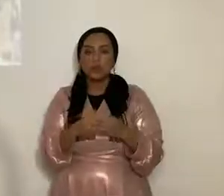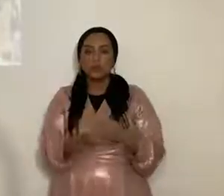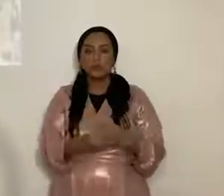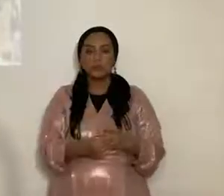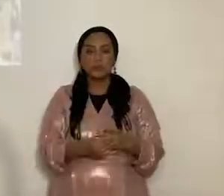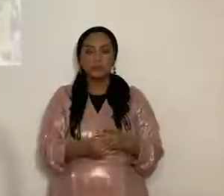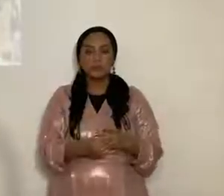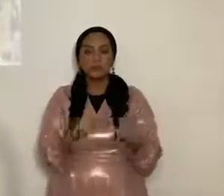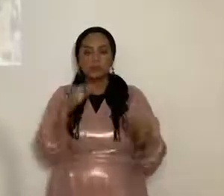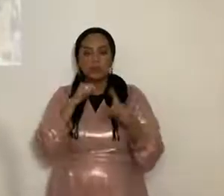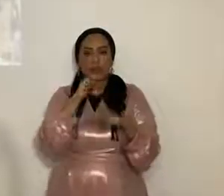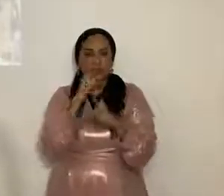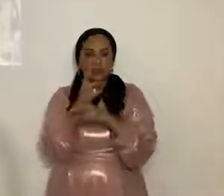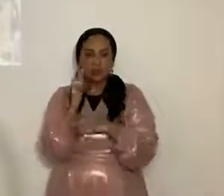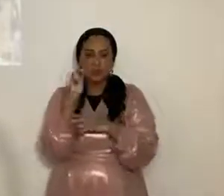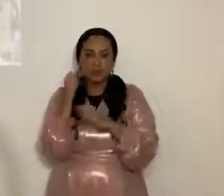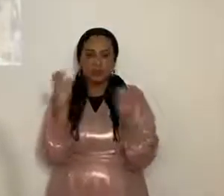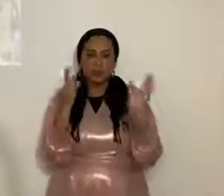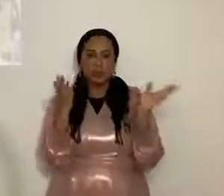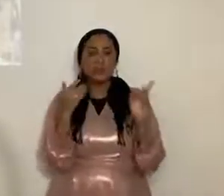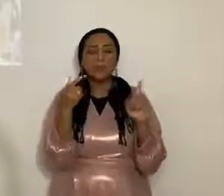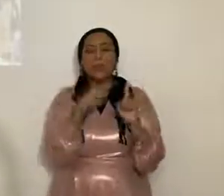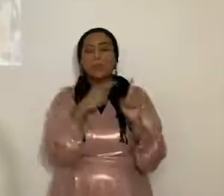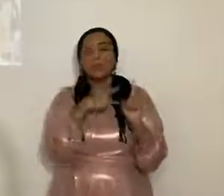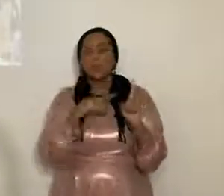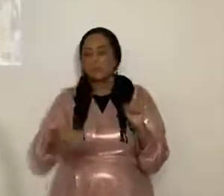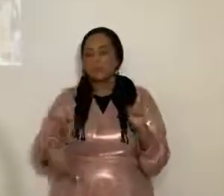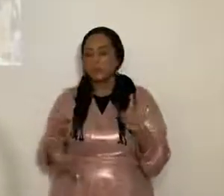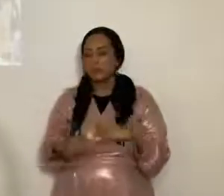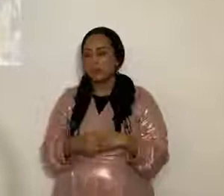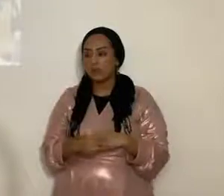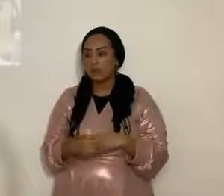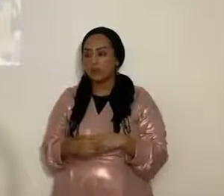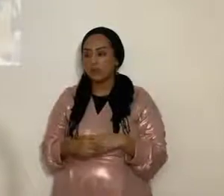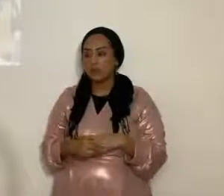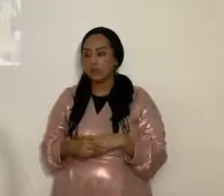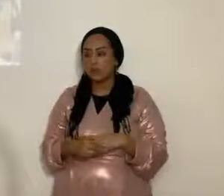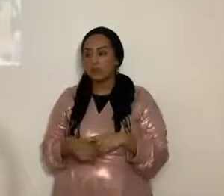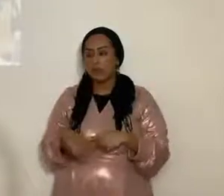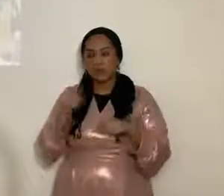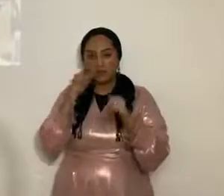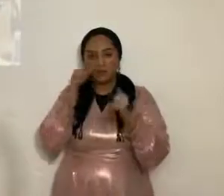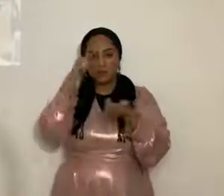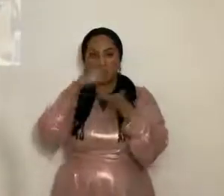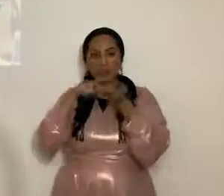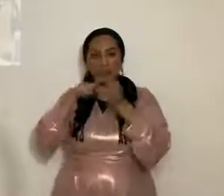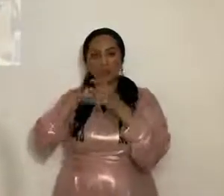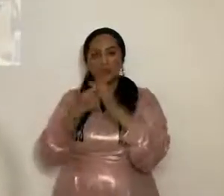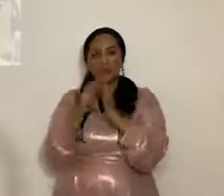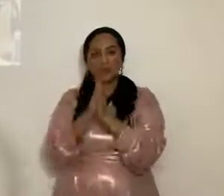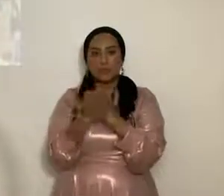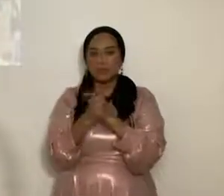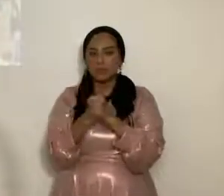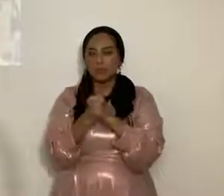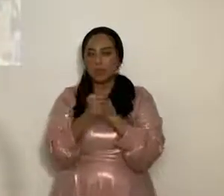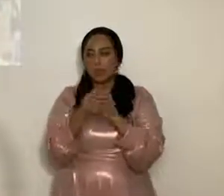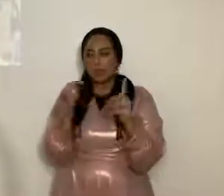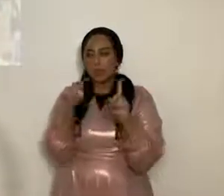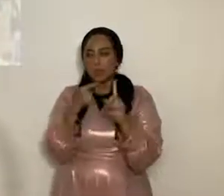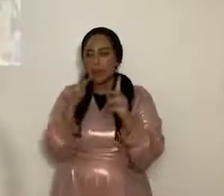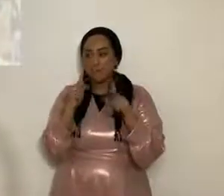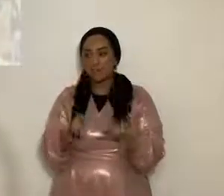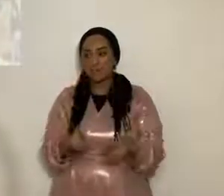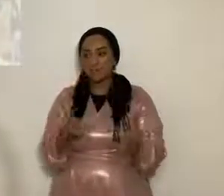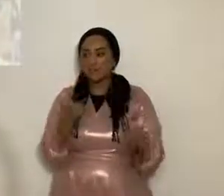un rey que guardara la Torá. El rey Asuero, pues ustedes pueden leer al inicio del libro, era una persona